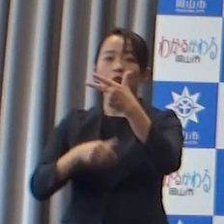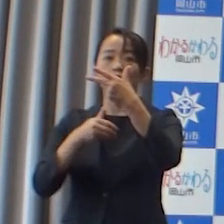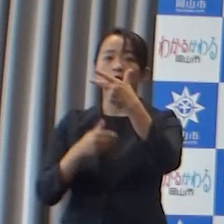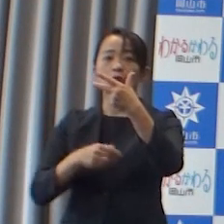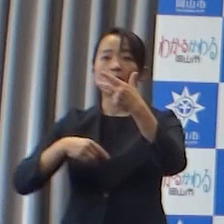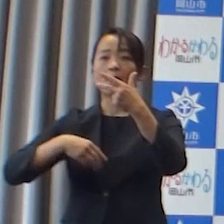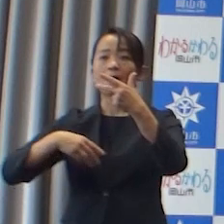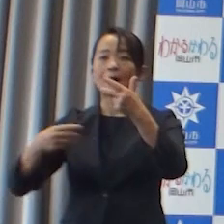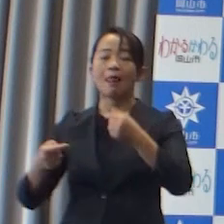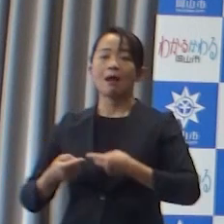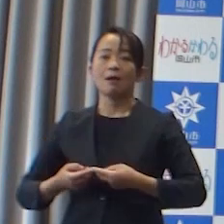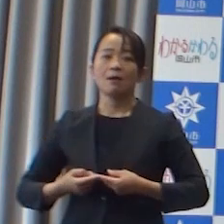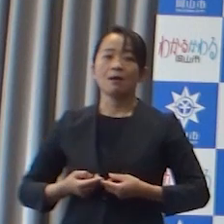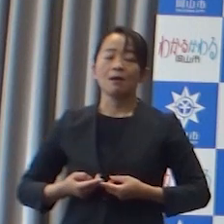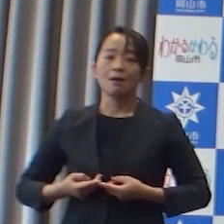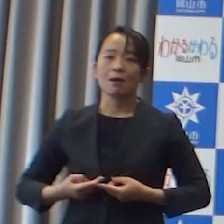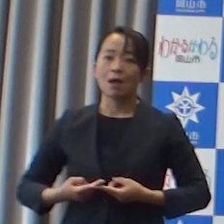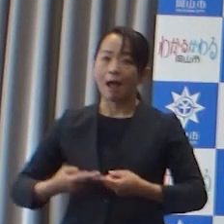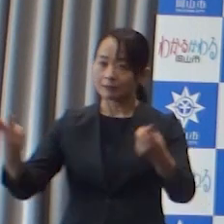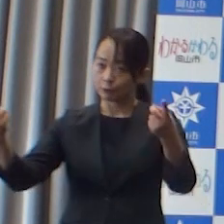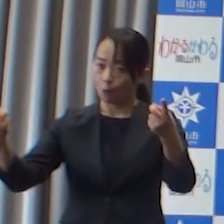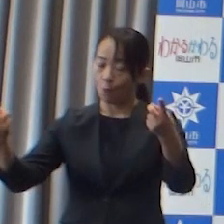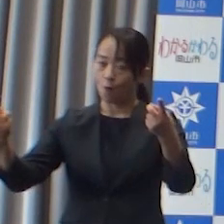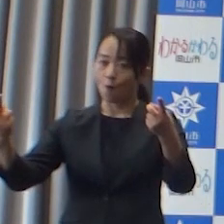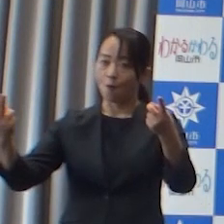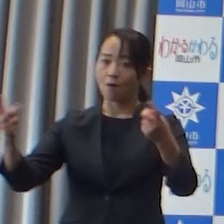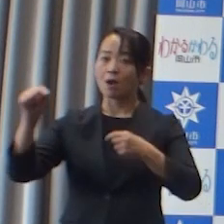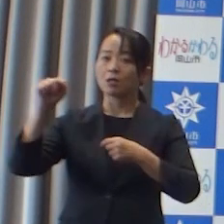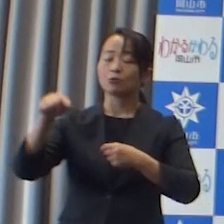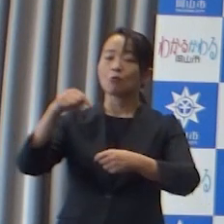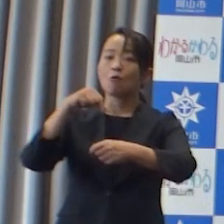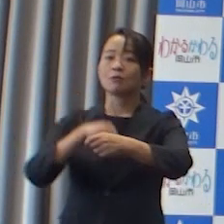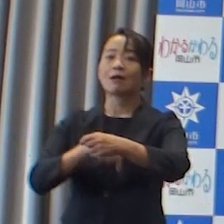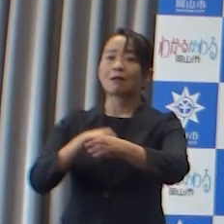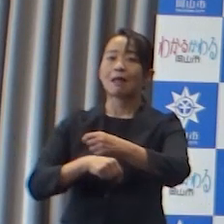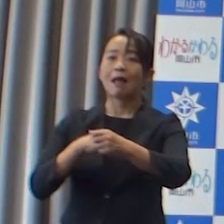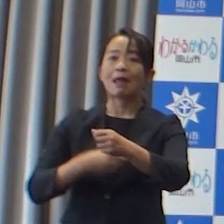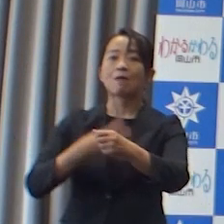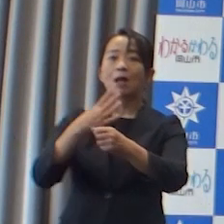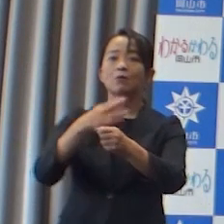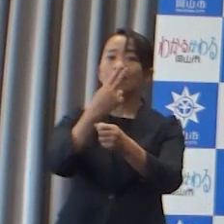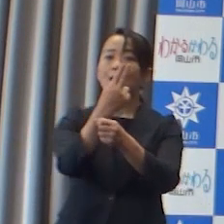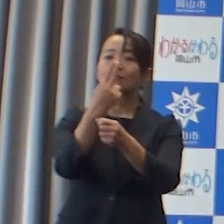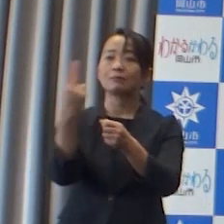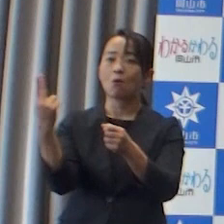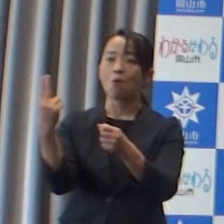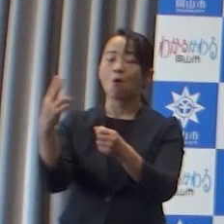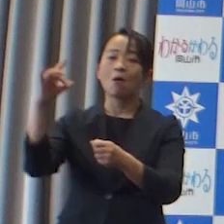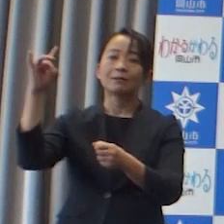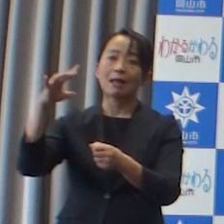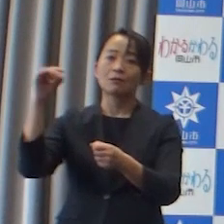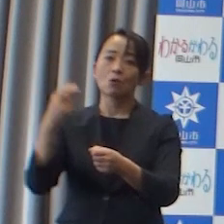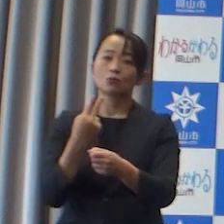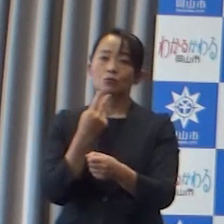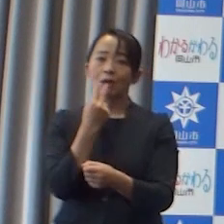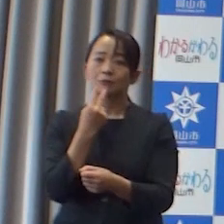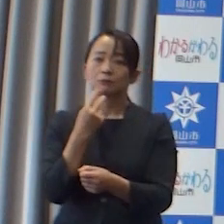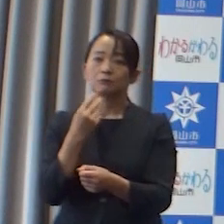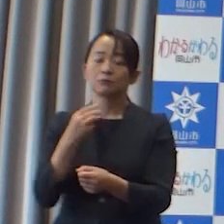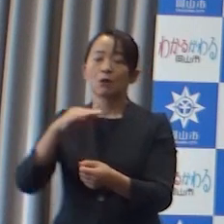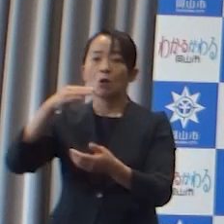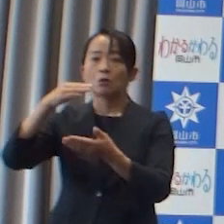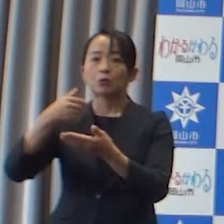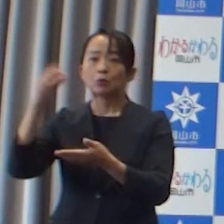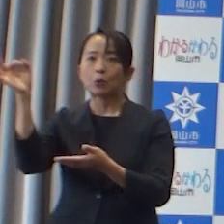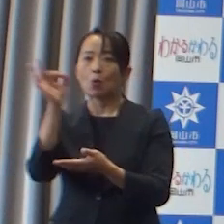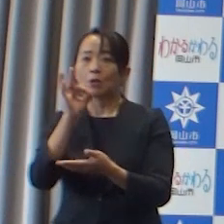します。通知を発送いたします。その中で令和4年度に実施した電力ガス食料品